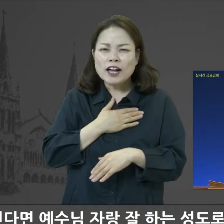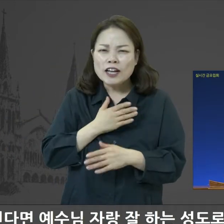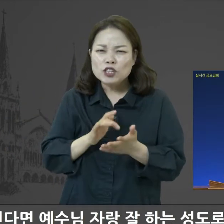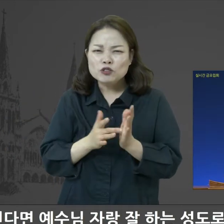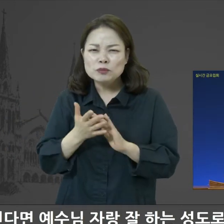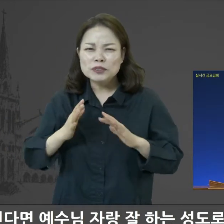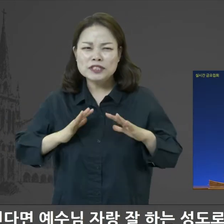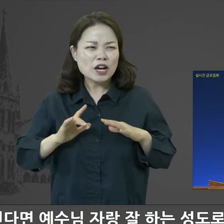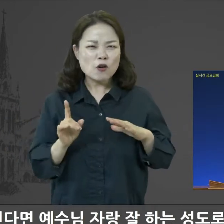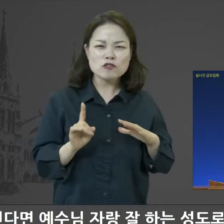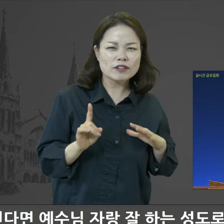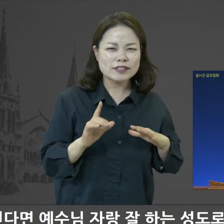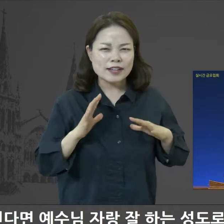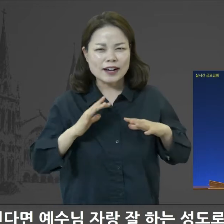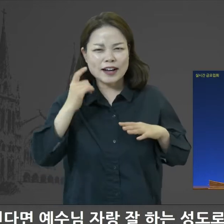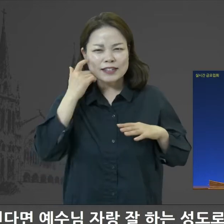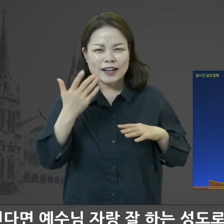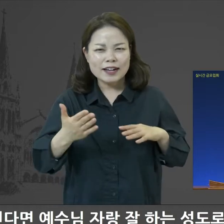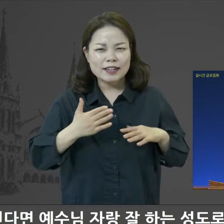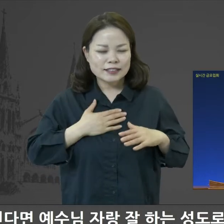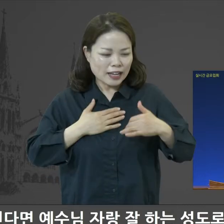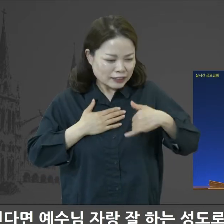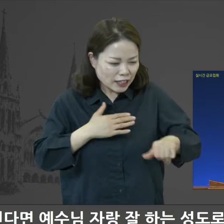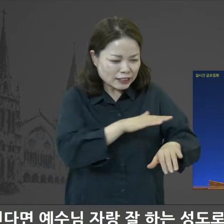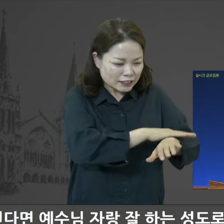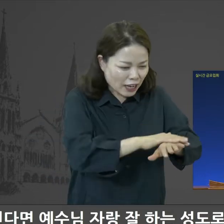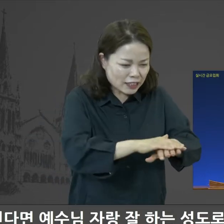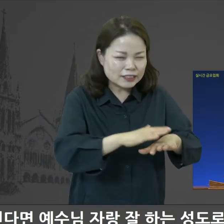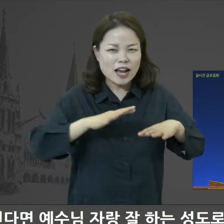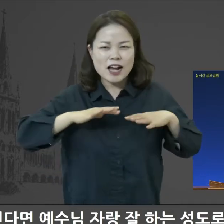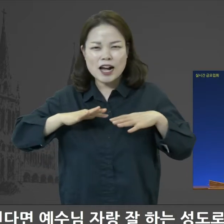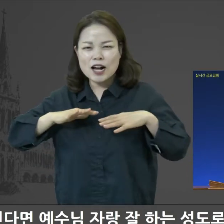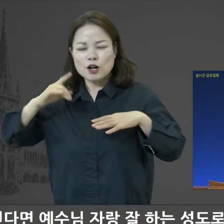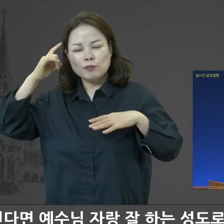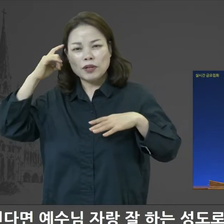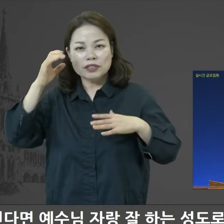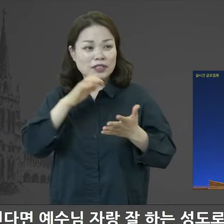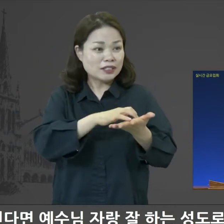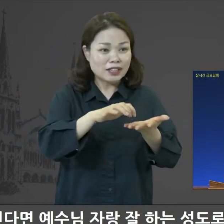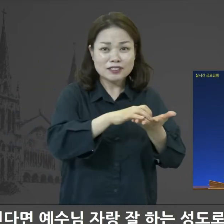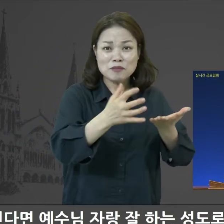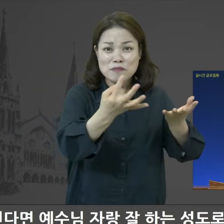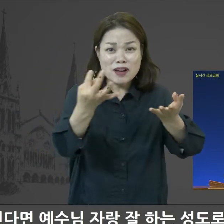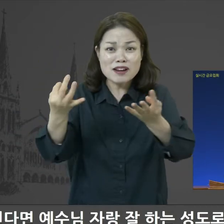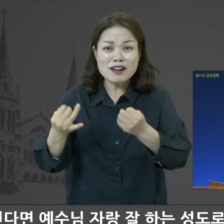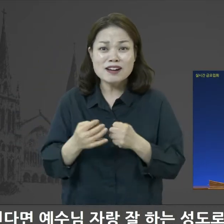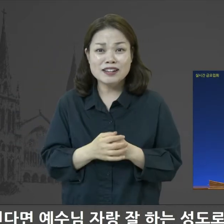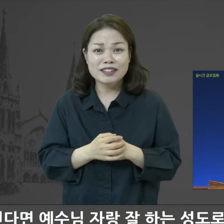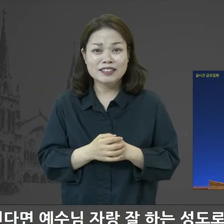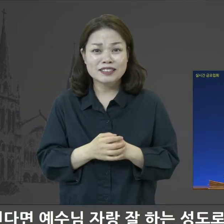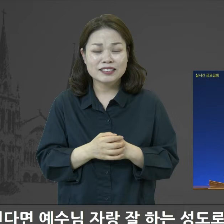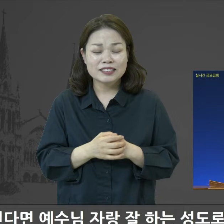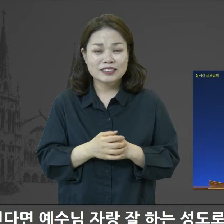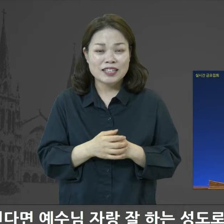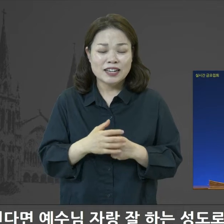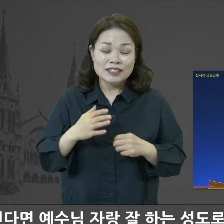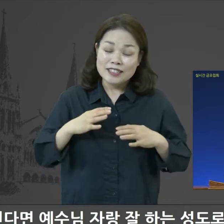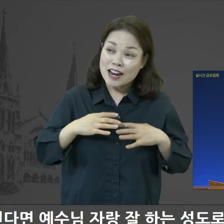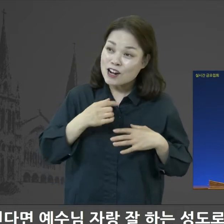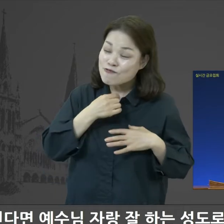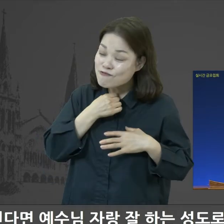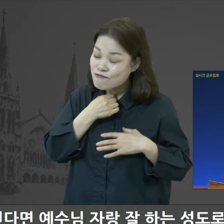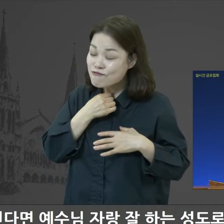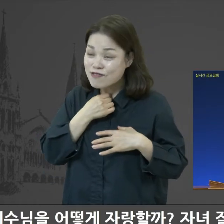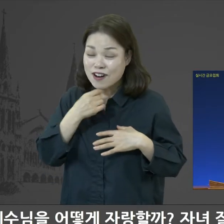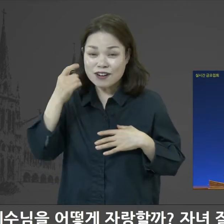어떻게 자랑할 수 있을까? 내가 좀 우리 자녀 잘 되면 자랑하고 싶어갖고 머리 쓰는 사람들 많이 있어요. 그것도 이렇게 어떻게 알리려고 자랑하고